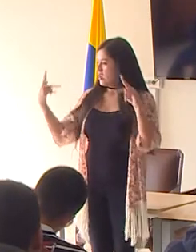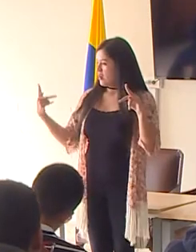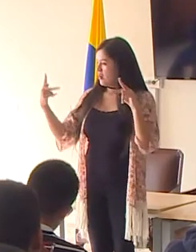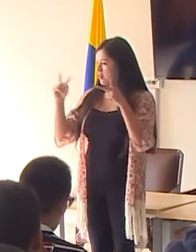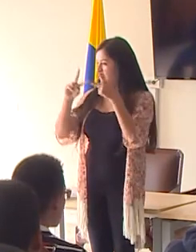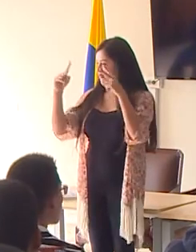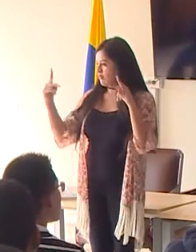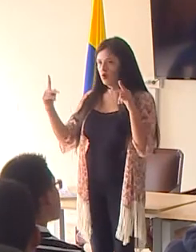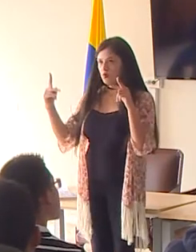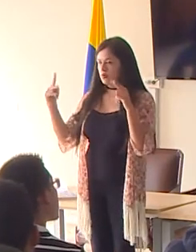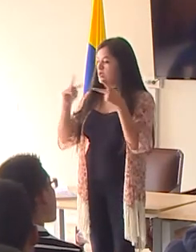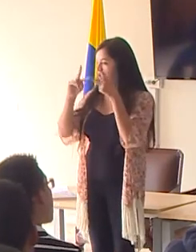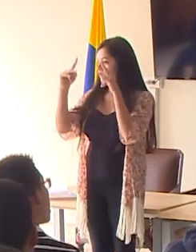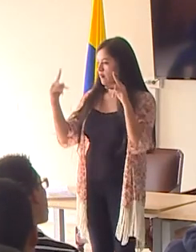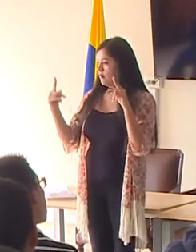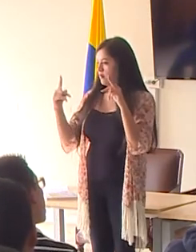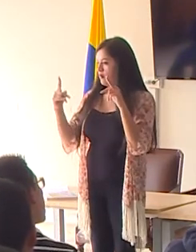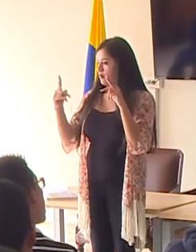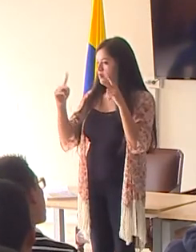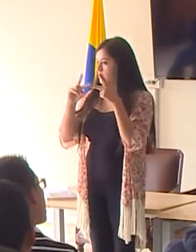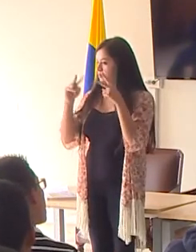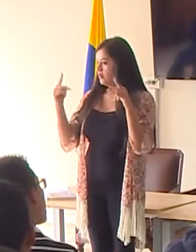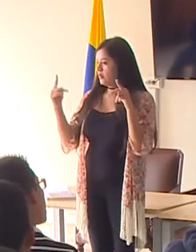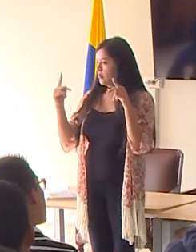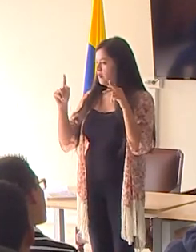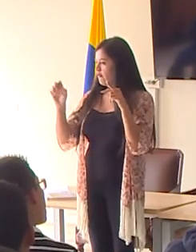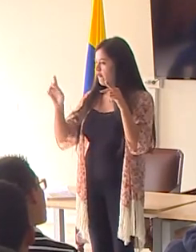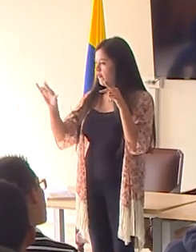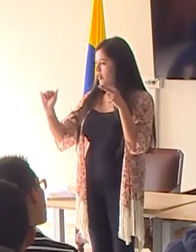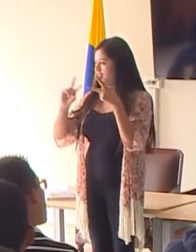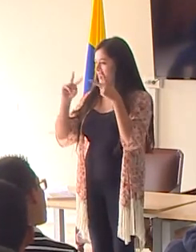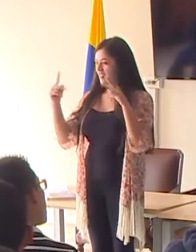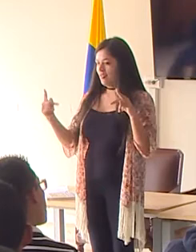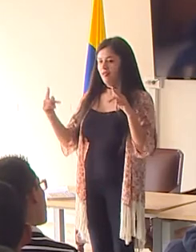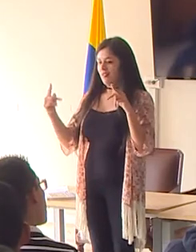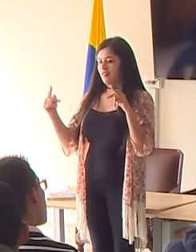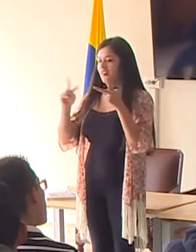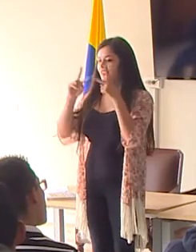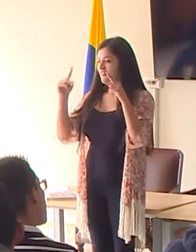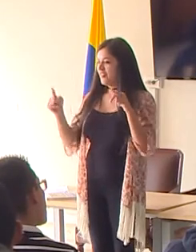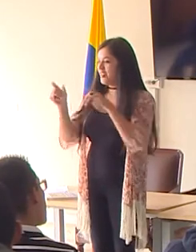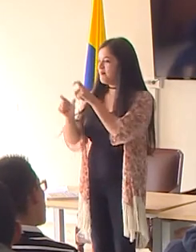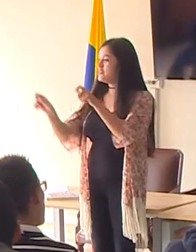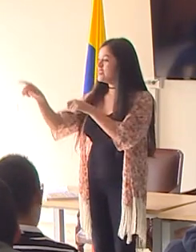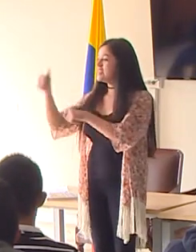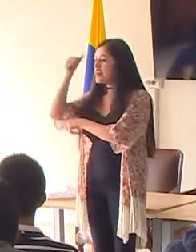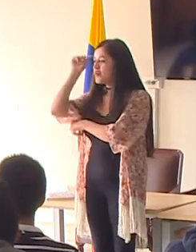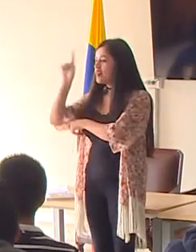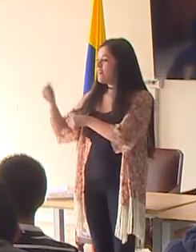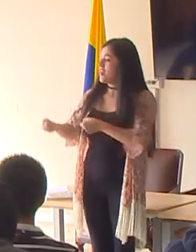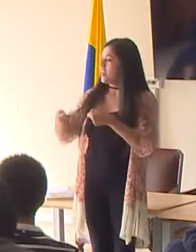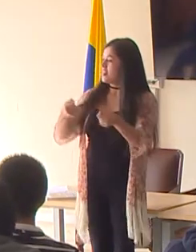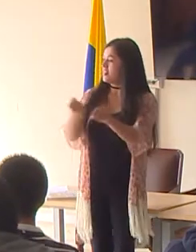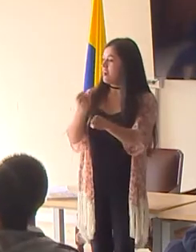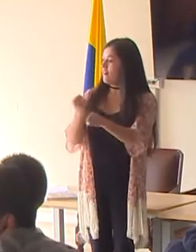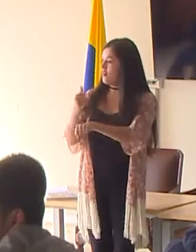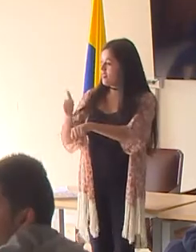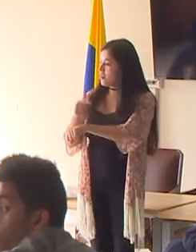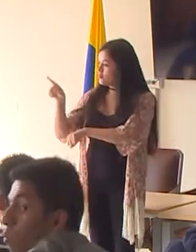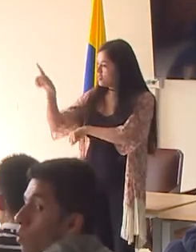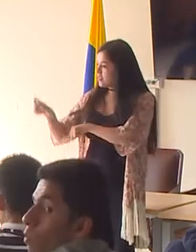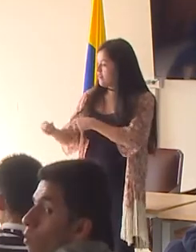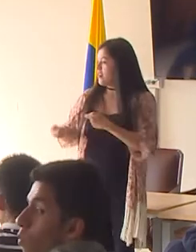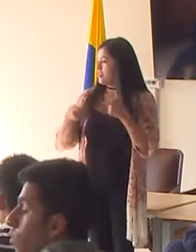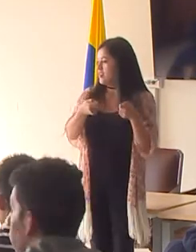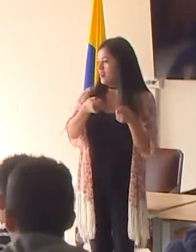al al a la clase que están inscritos recuerden que deben entregar su trabajo listo estamos